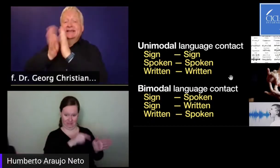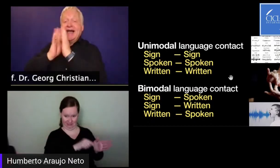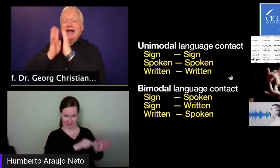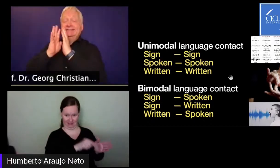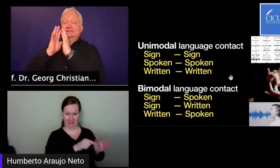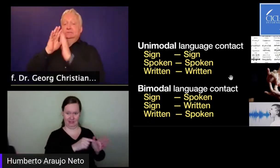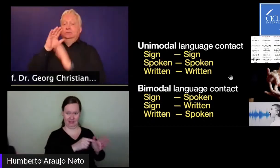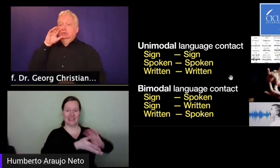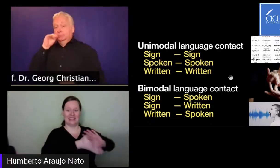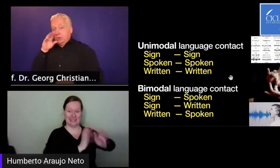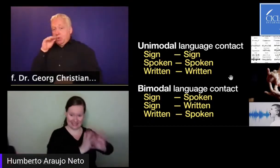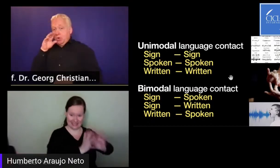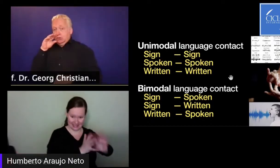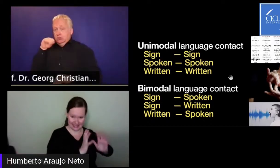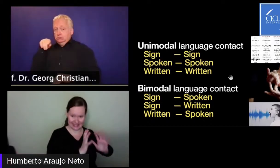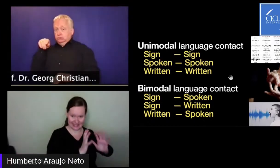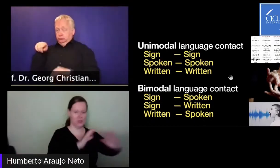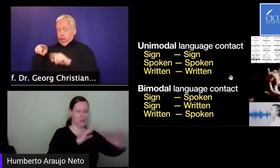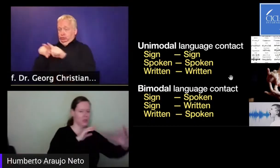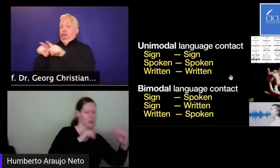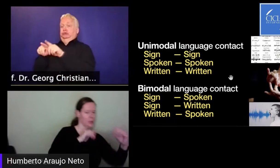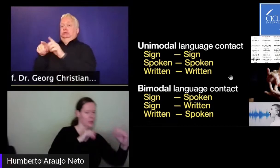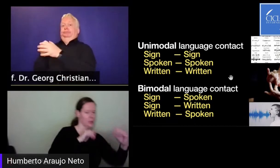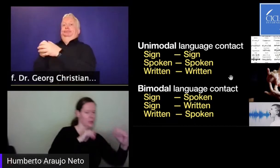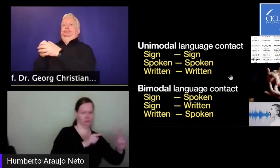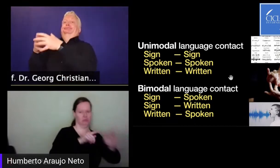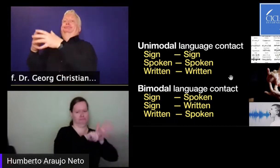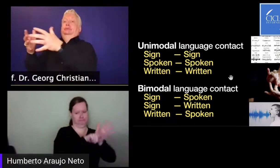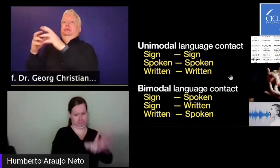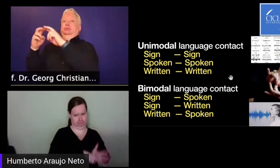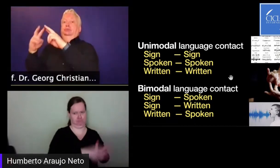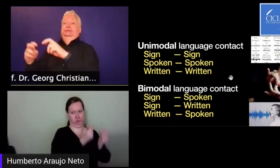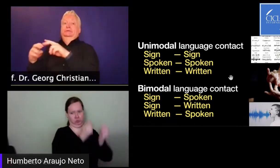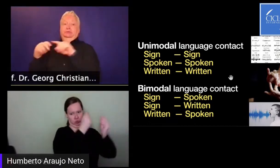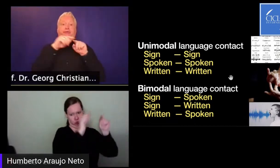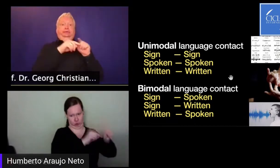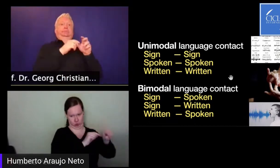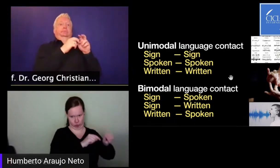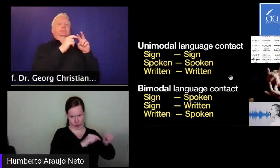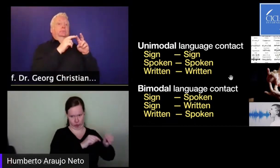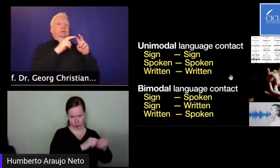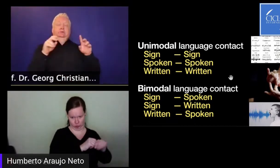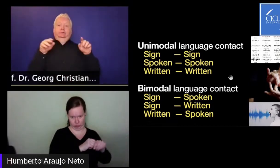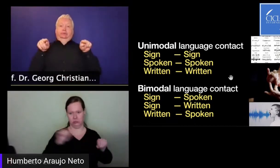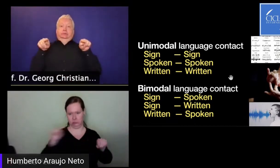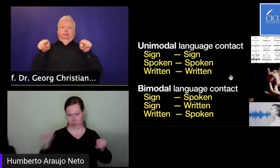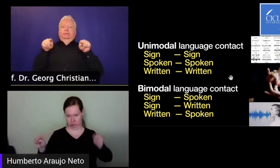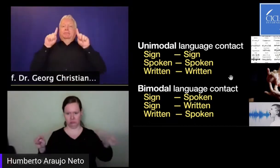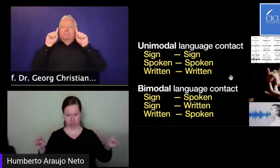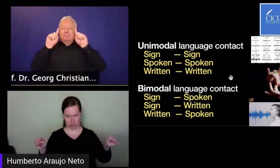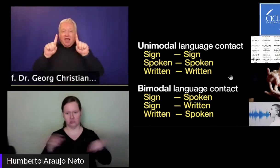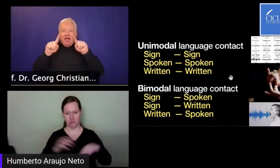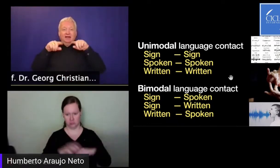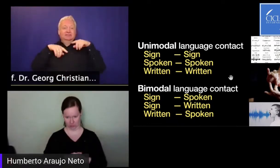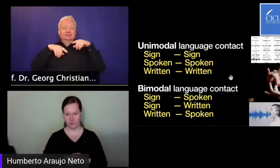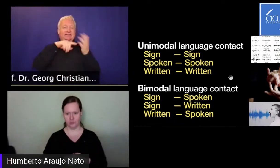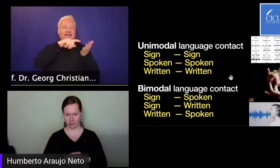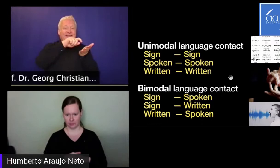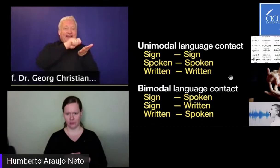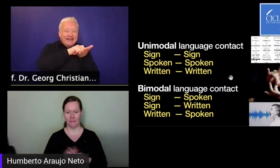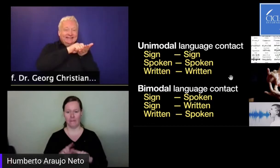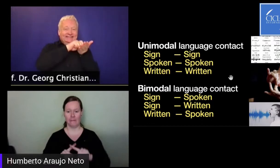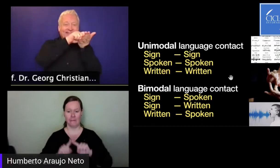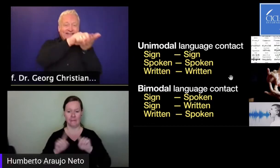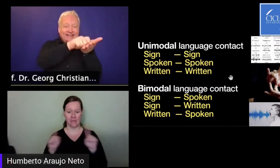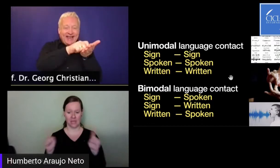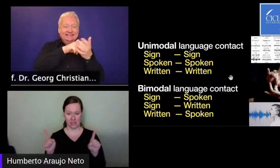Pensando em línguas de sinais, esse número é bastante reduzido, tá? Mas é nesse direcionamento